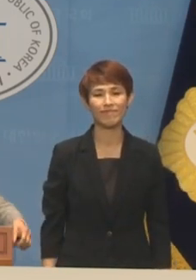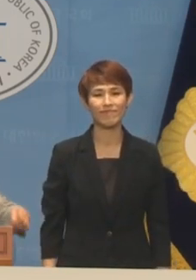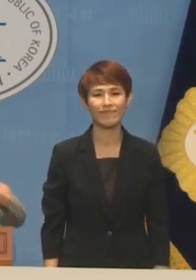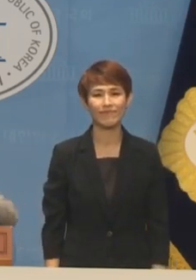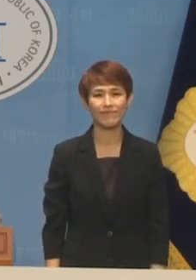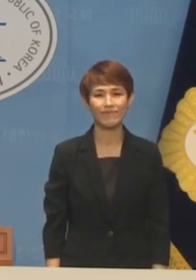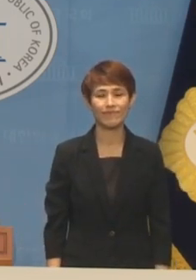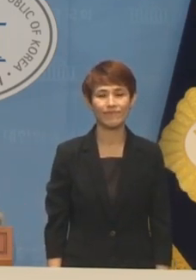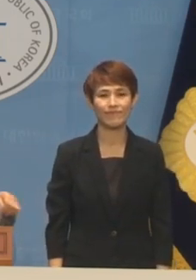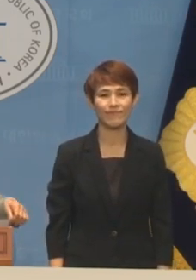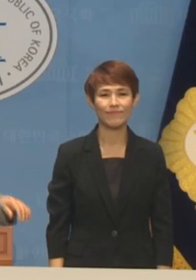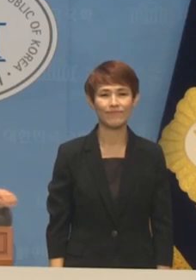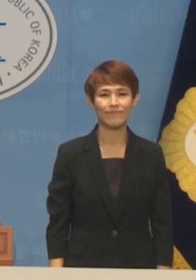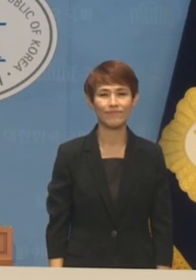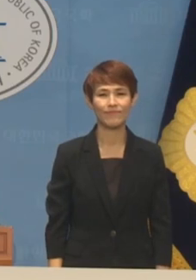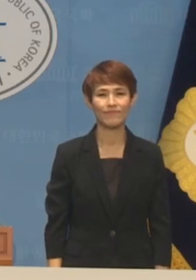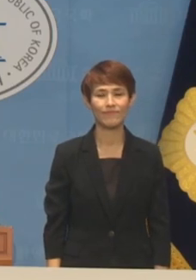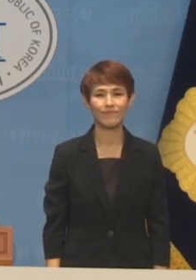죄송합니다.